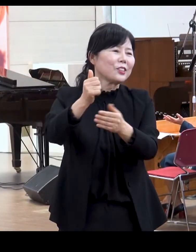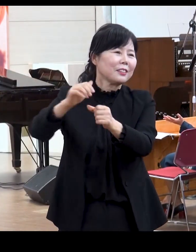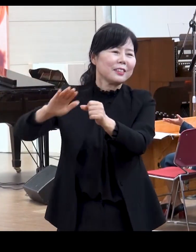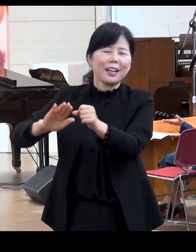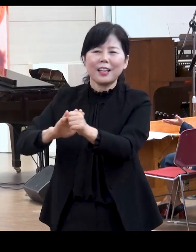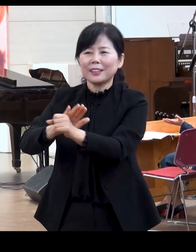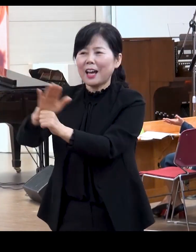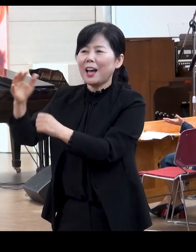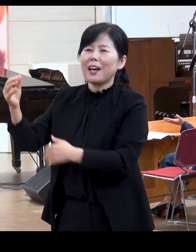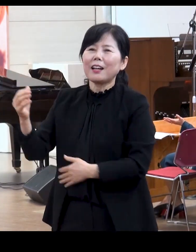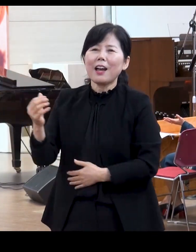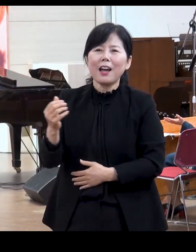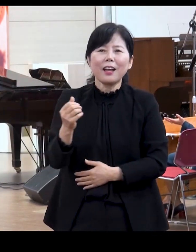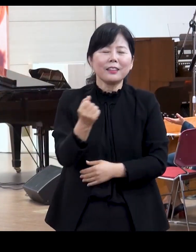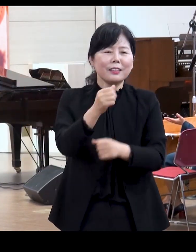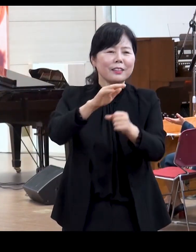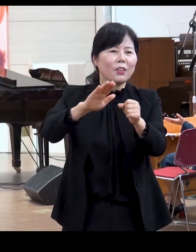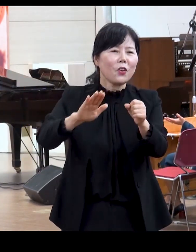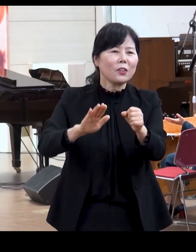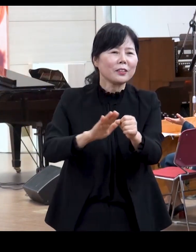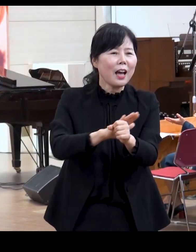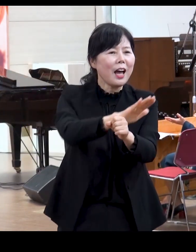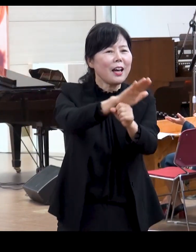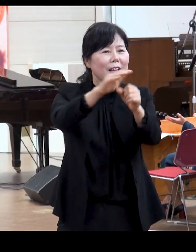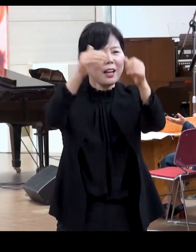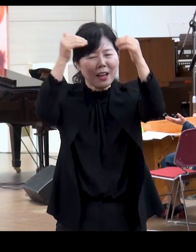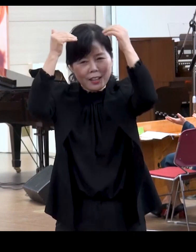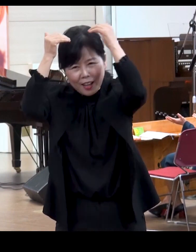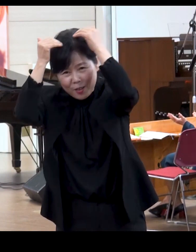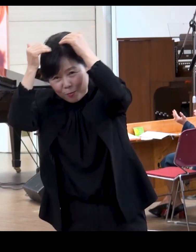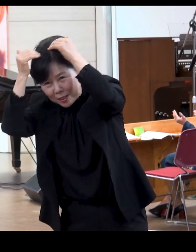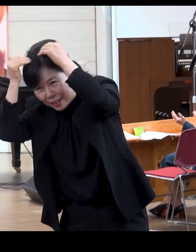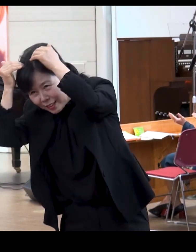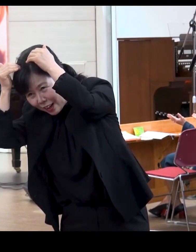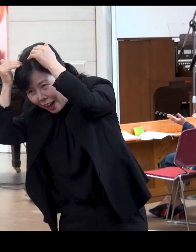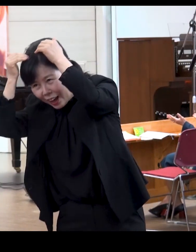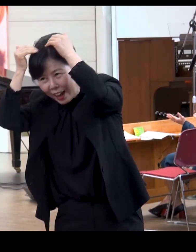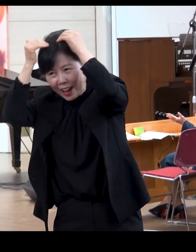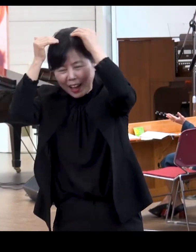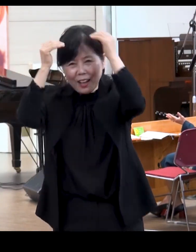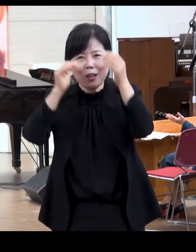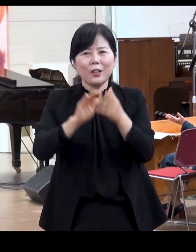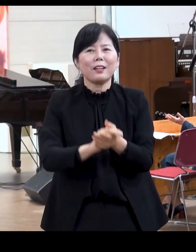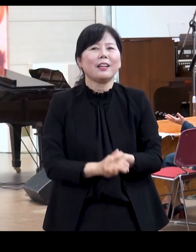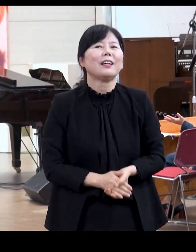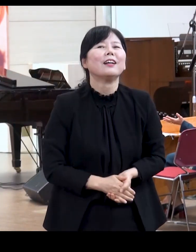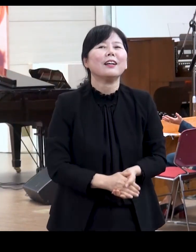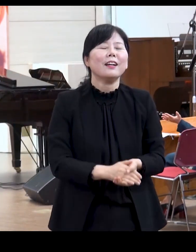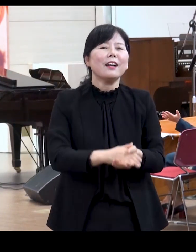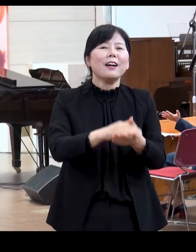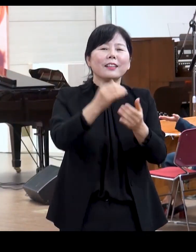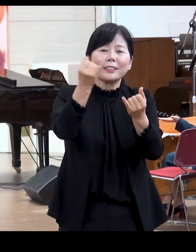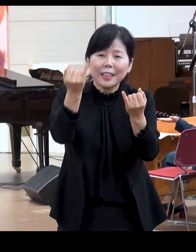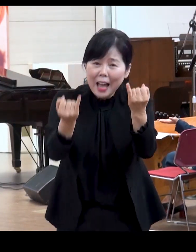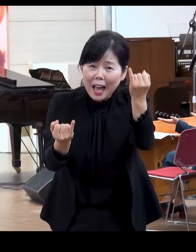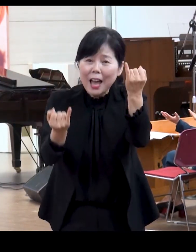사랑합니다. 주의 사랑으로 사랑합니다.